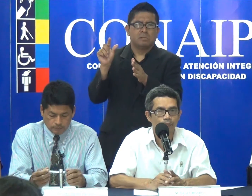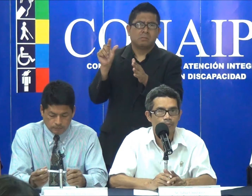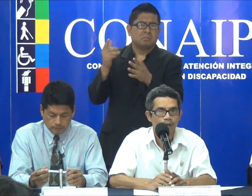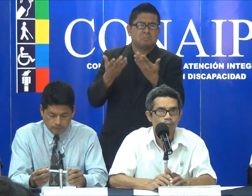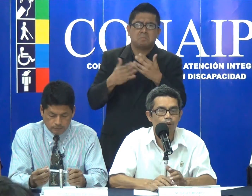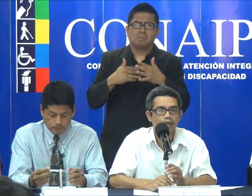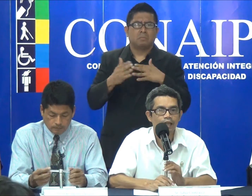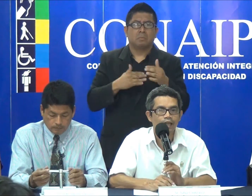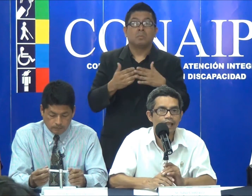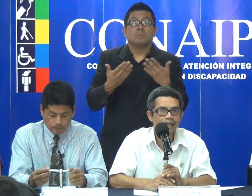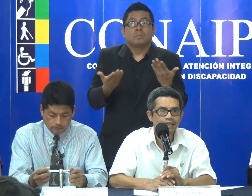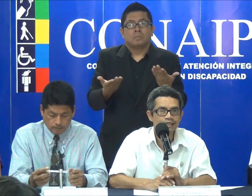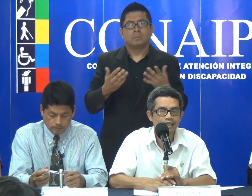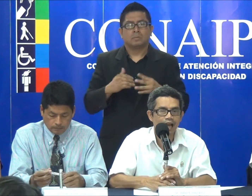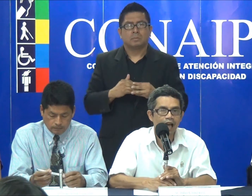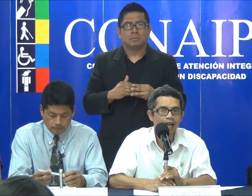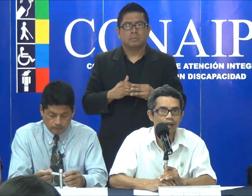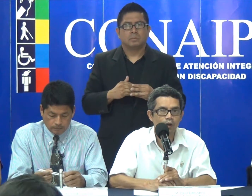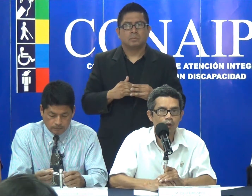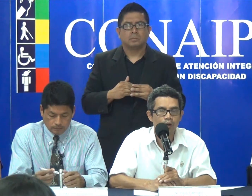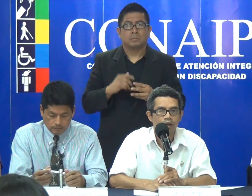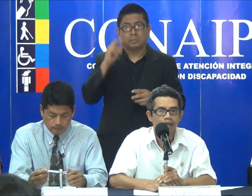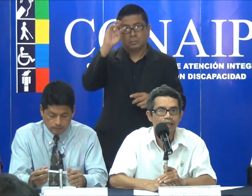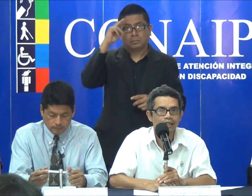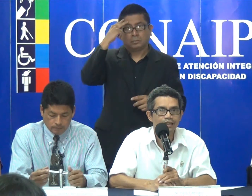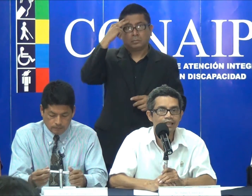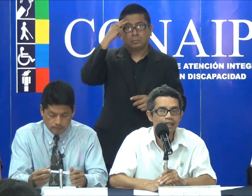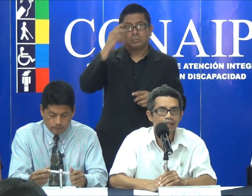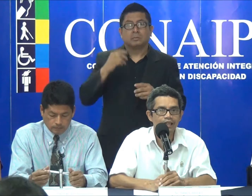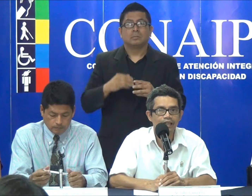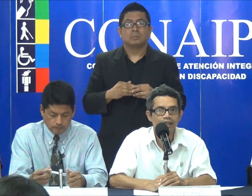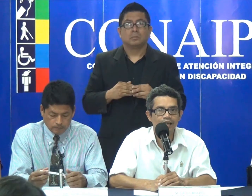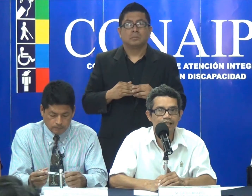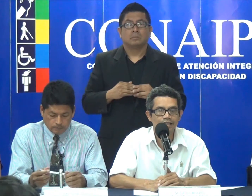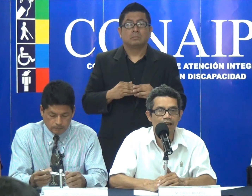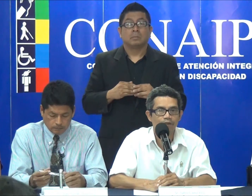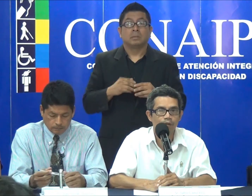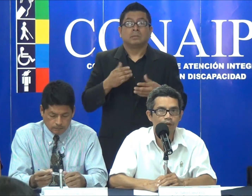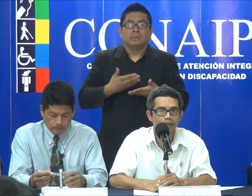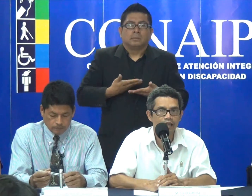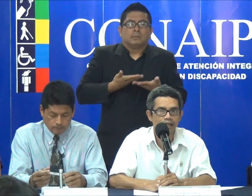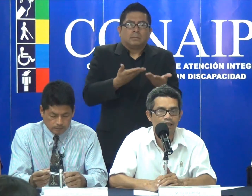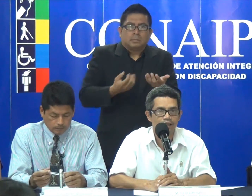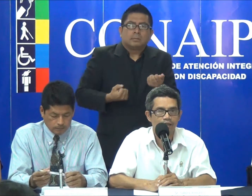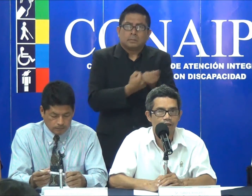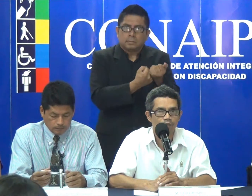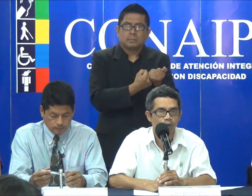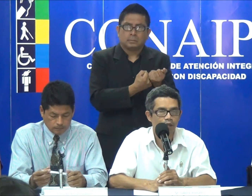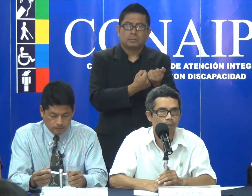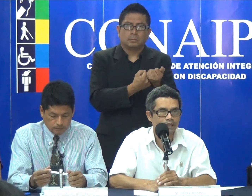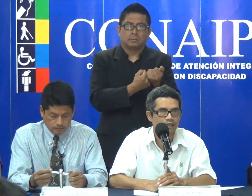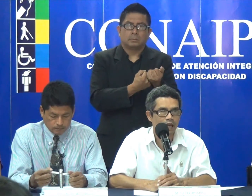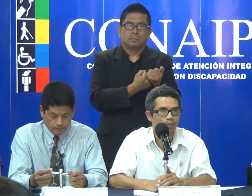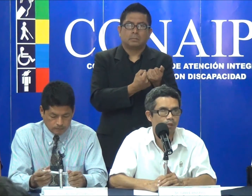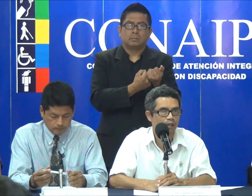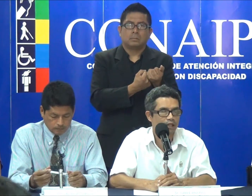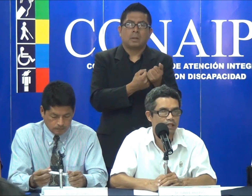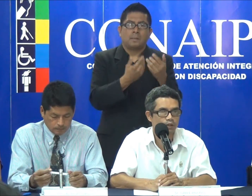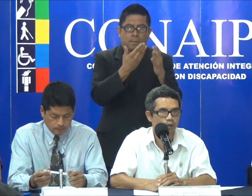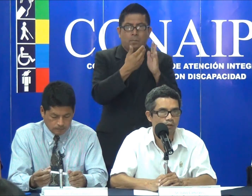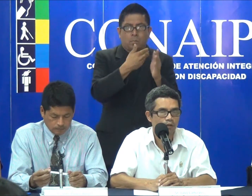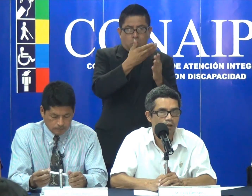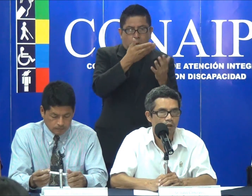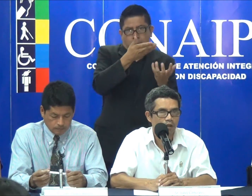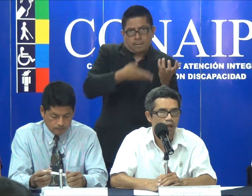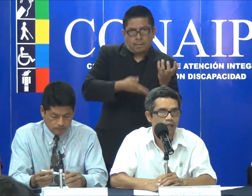qué? Porque es algo que tiene que darse a favor de, por capacidad, por